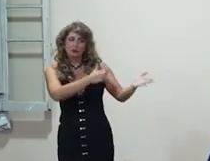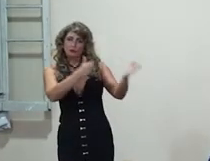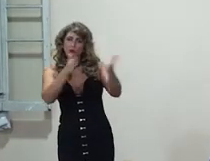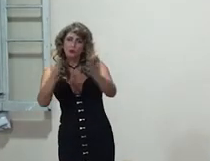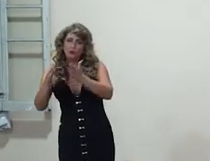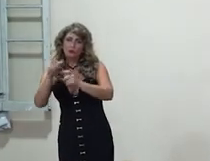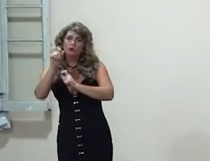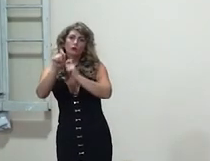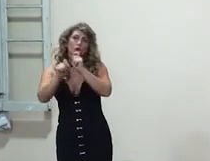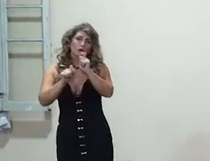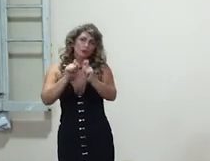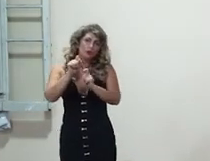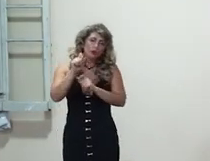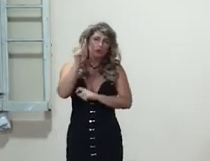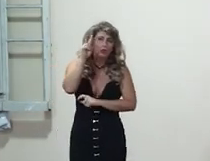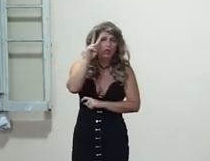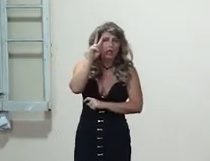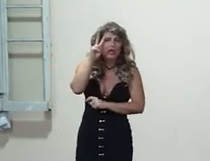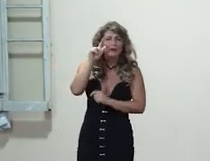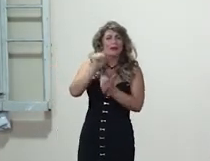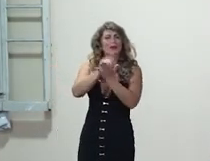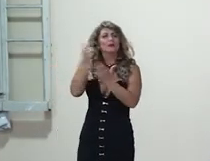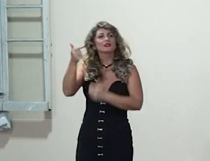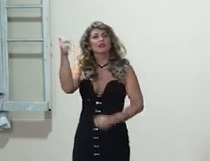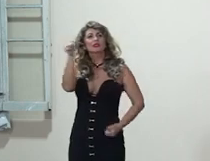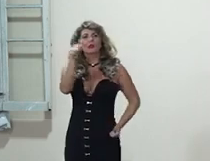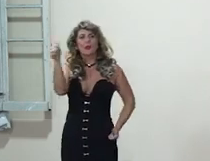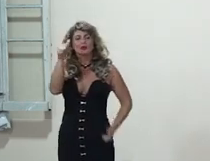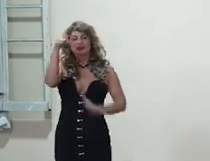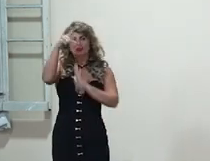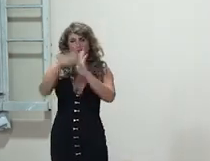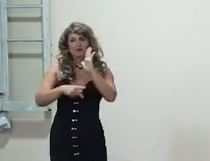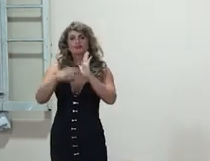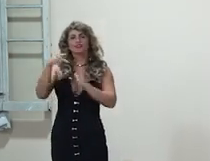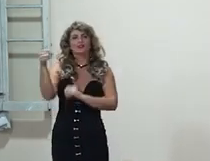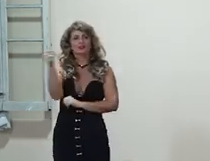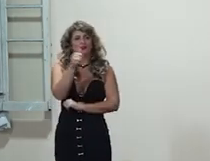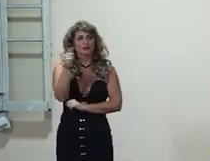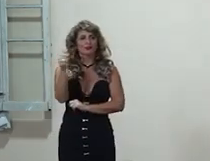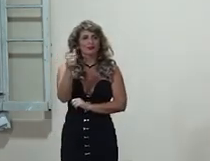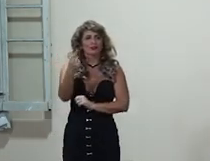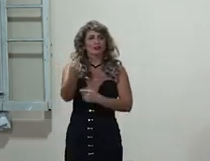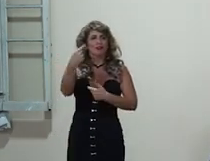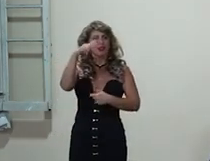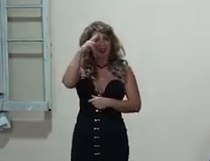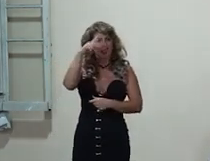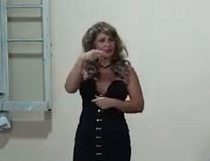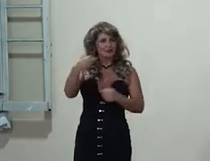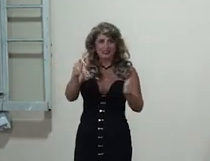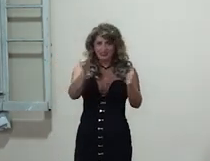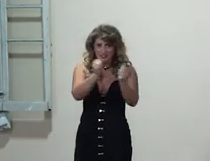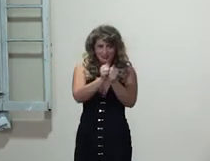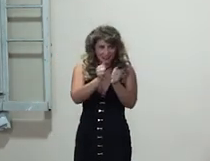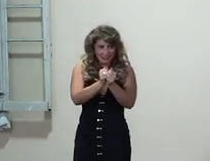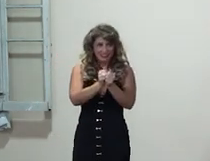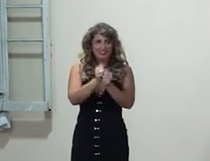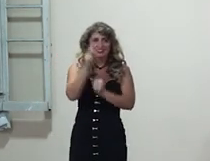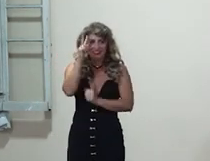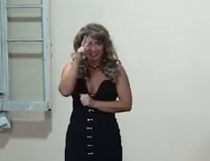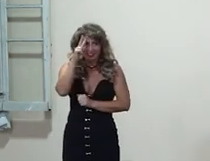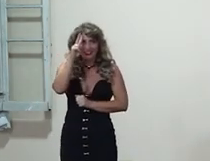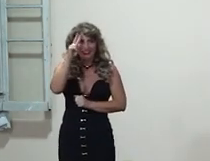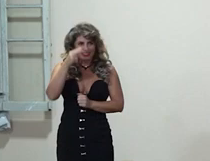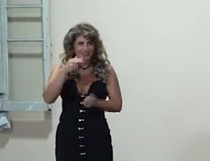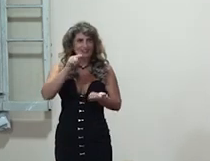quem de vocês lembra do Projeto 11? Lembra, né? Você fez parte? Não fez? Não? Era